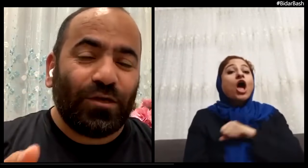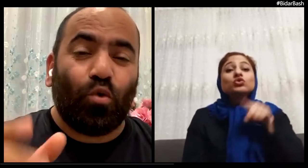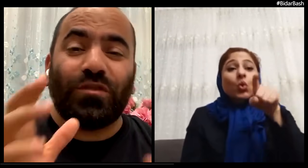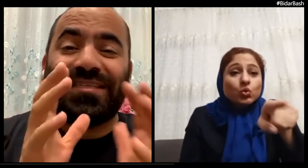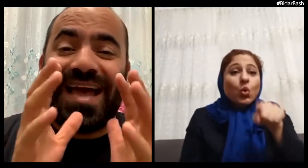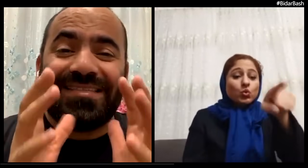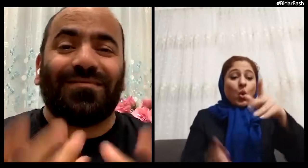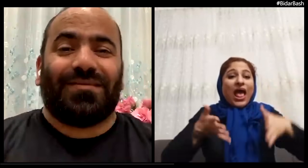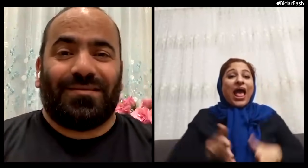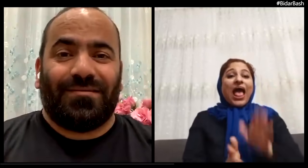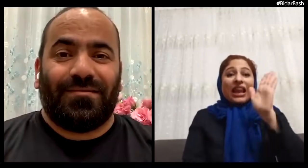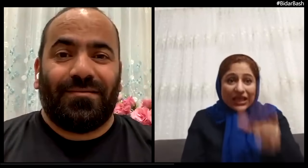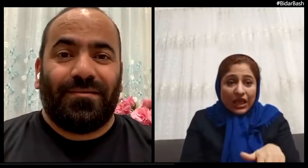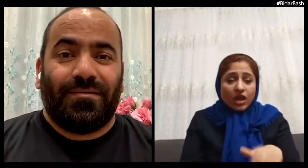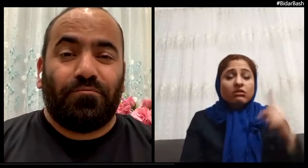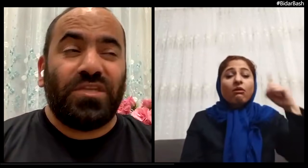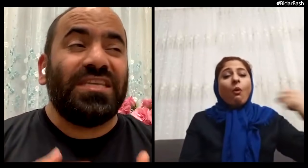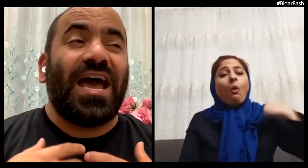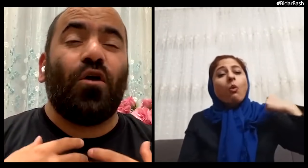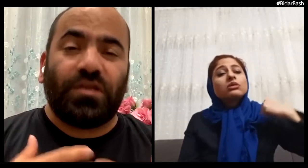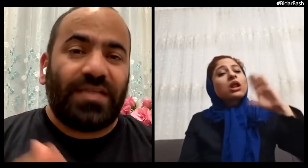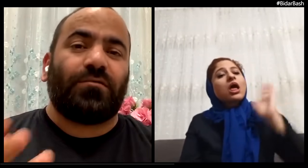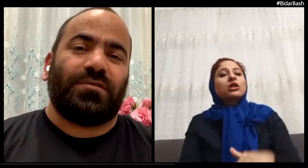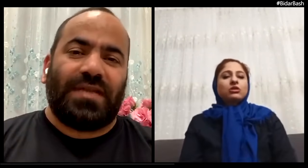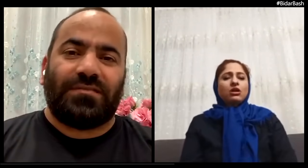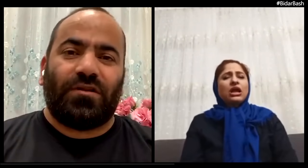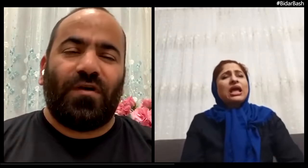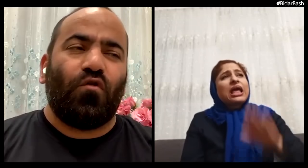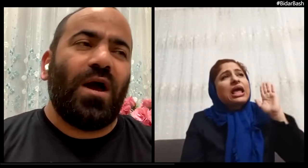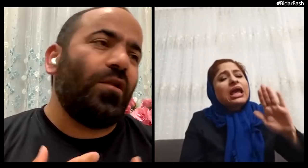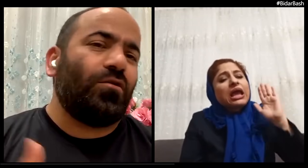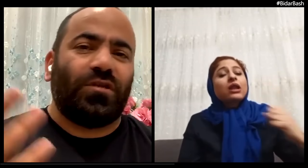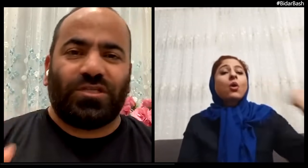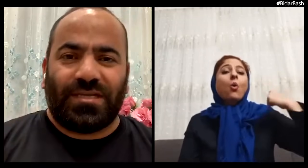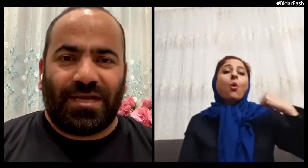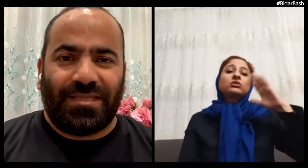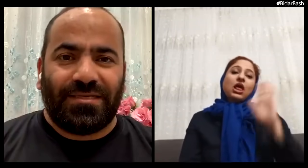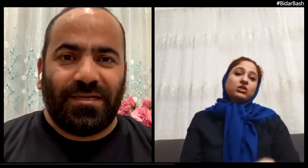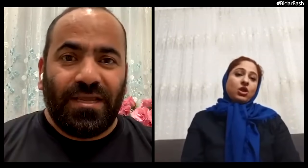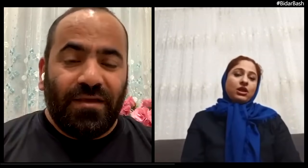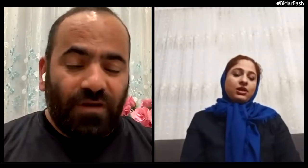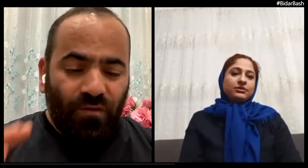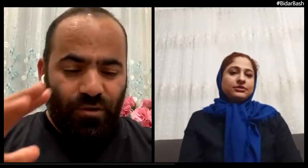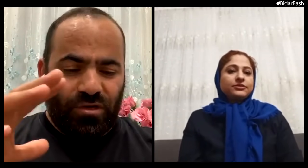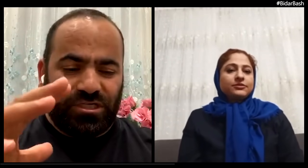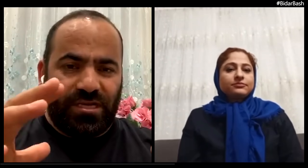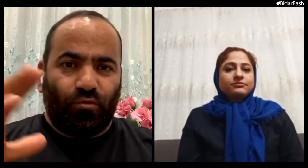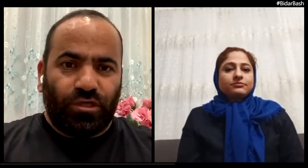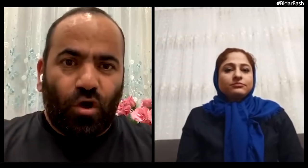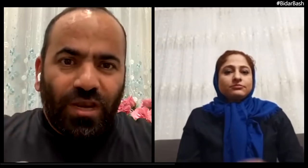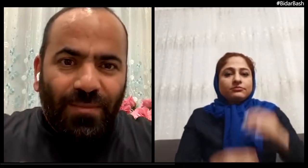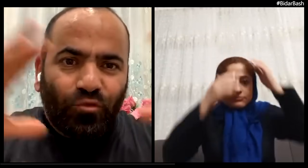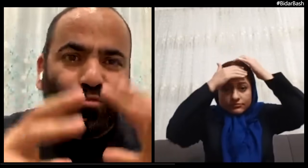کرده قدرت داره، بی نهایت قدرت داره، و هو علی کل شیء قدیر، و هو به کل